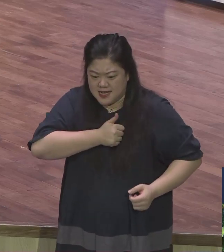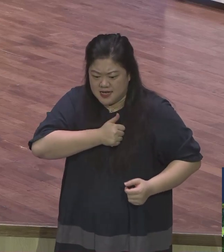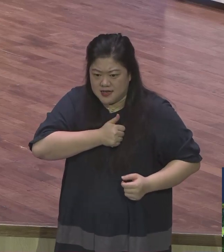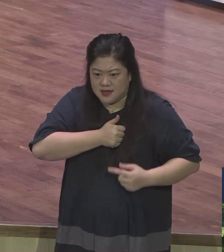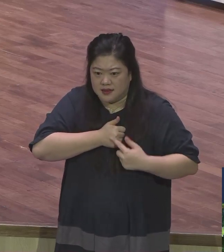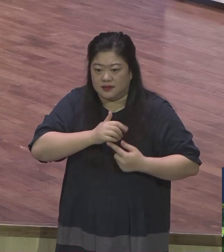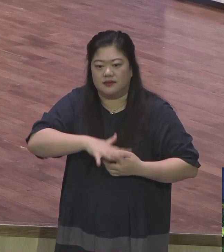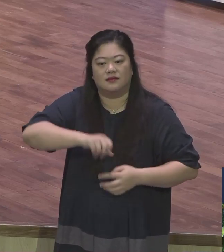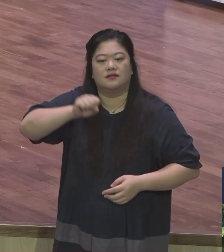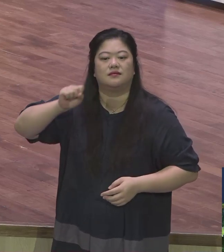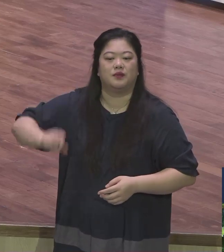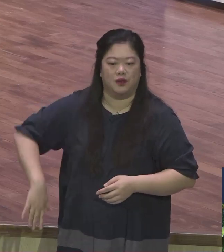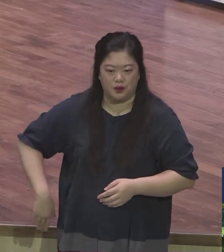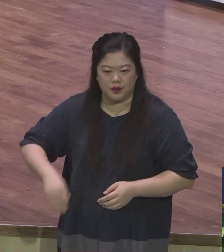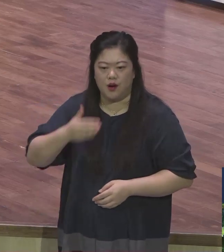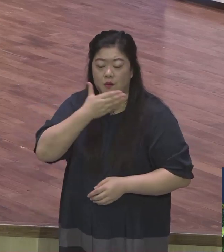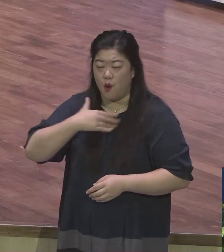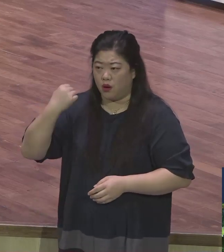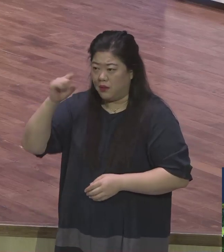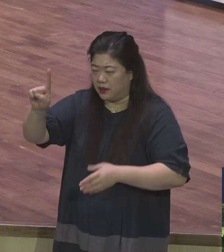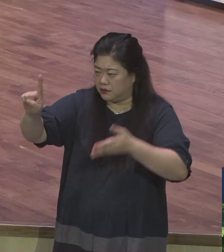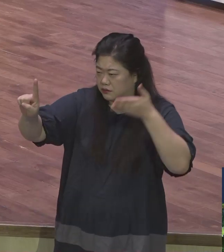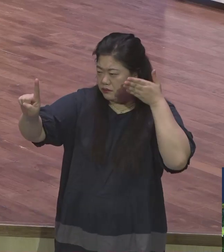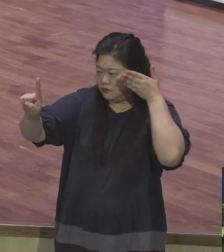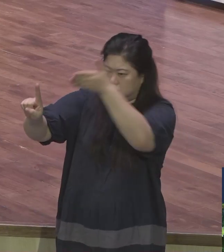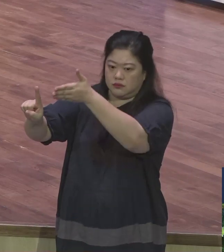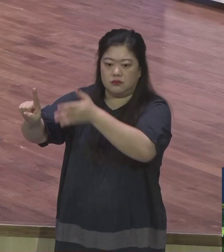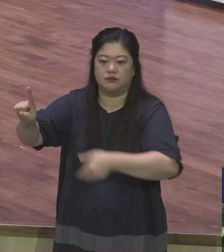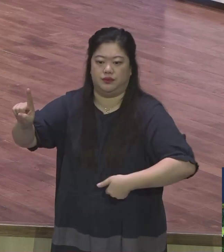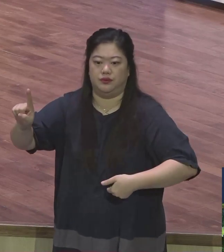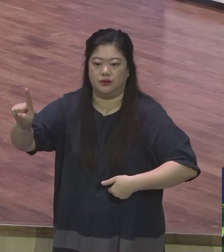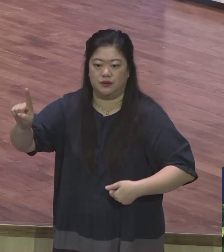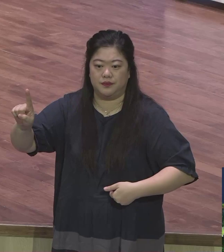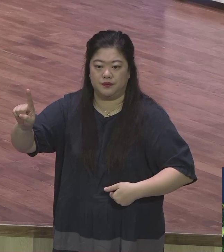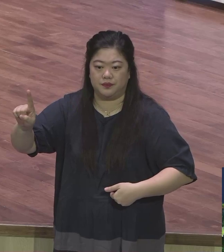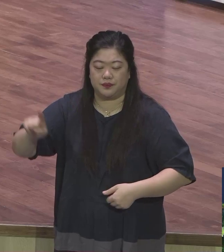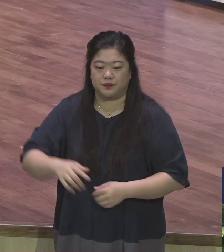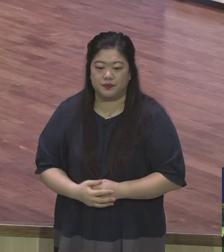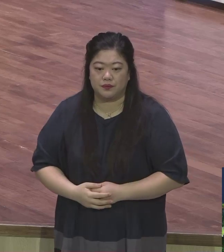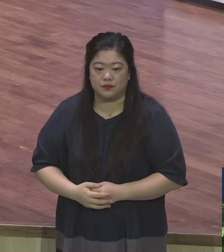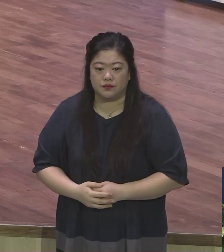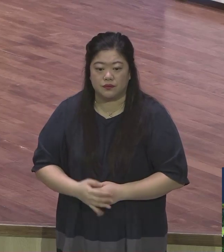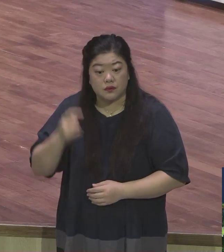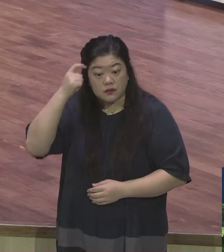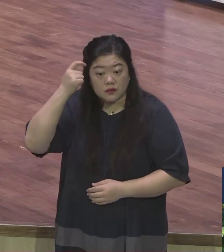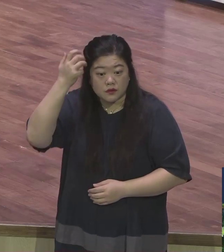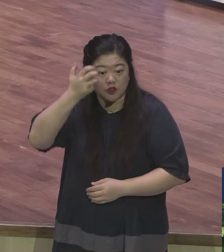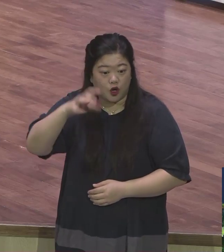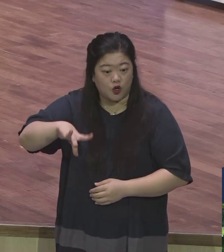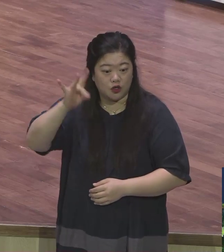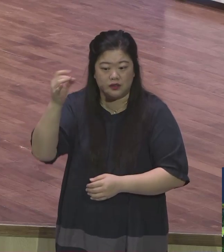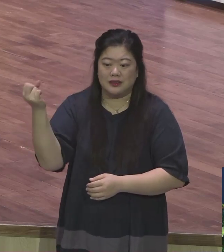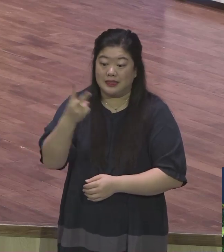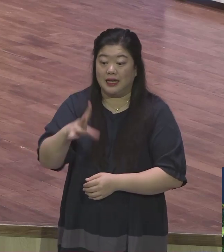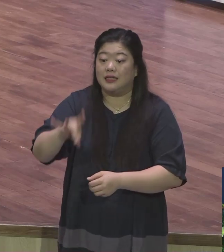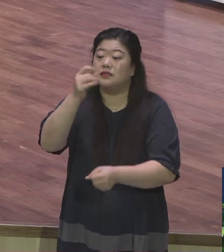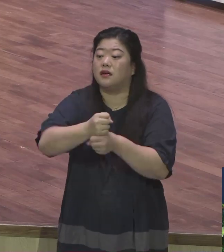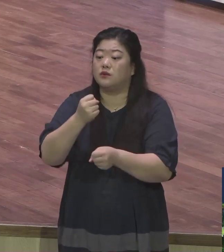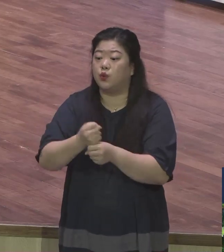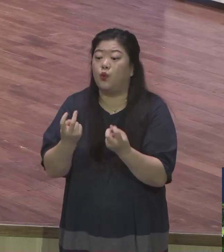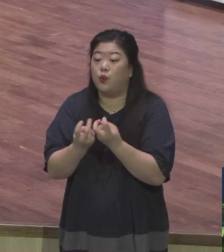일심정심 지속해야 됩니다. 사도 바울 또 오늘 본문을 통해서 어떻게 하면 영적 재창조의 삶을 살 수 있는 데서